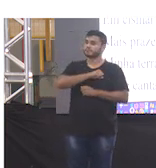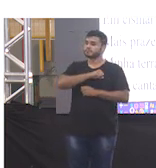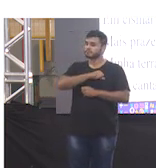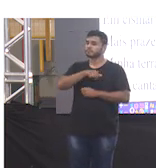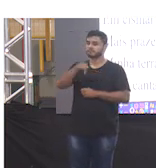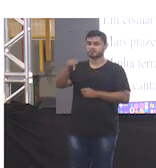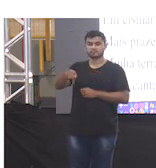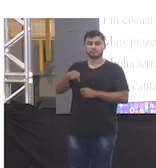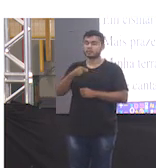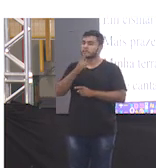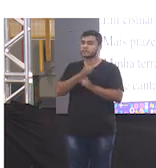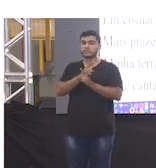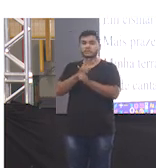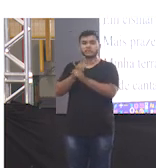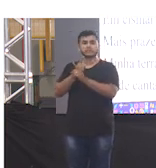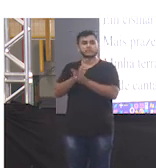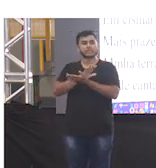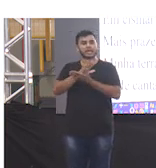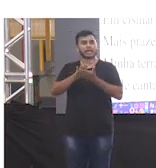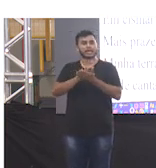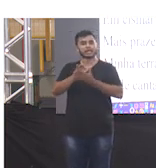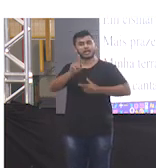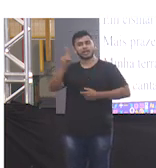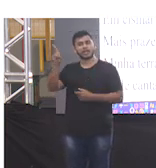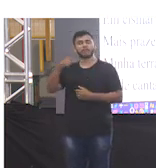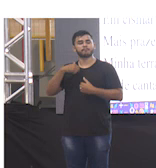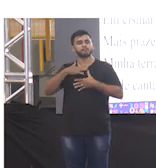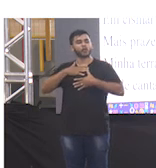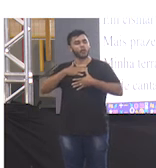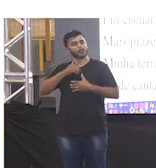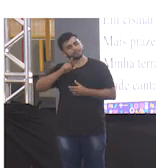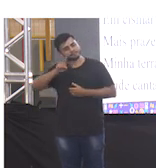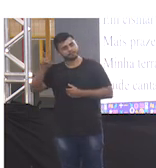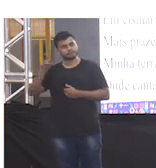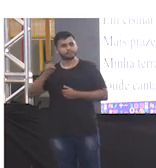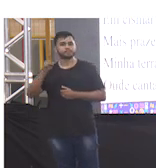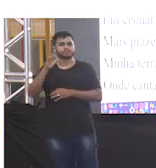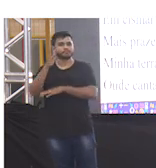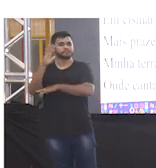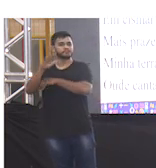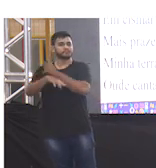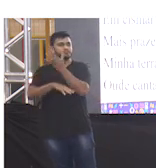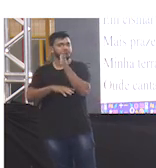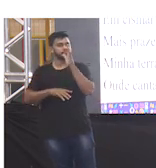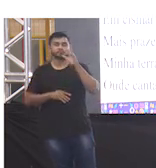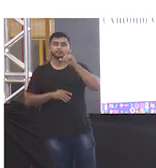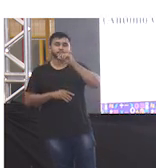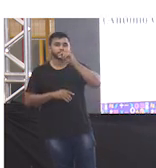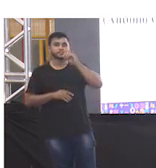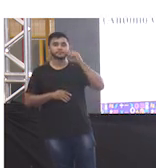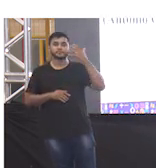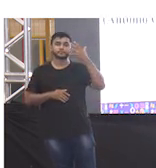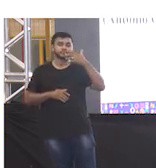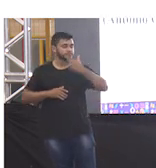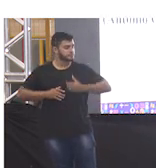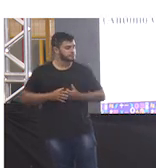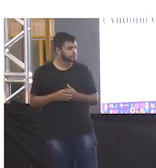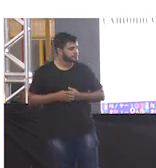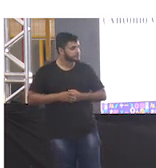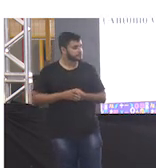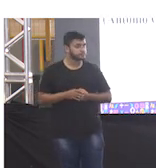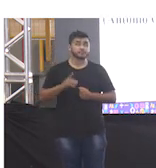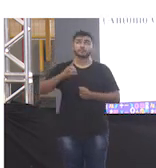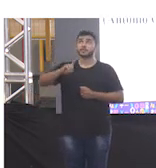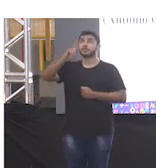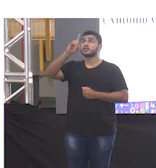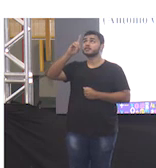cismar, sozinho, à noite, mais prazer encontrei eu lá. Minha terra tem palmeiras, onde canta o sabiá. Não permita, Deus,